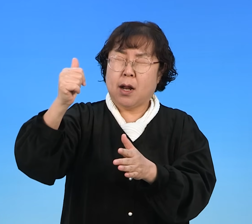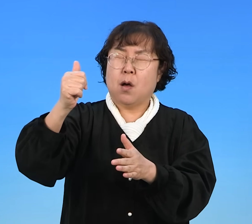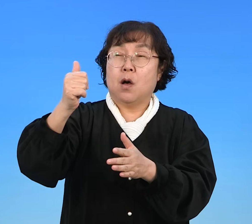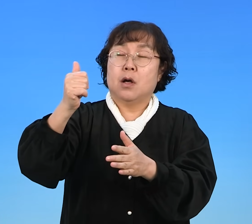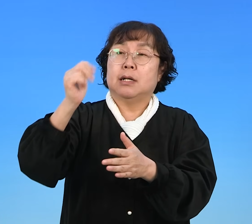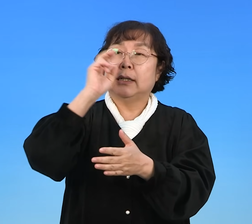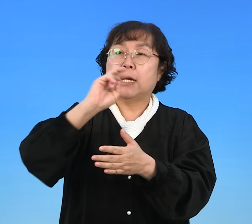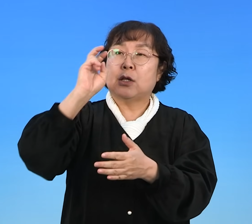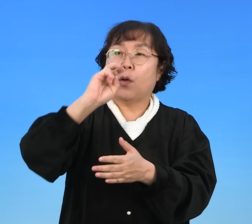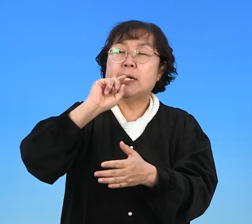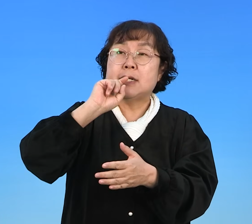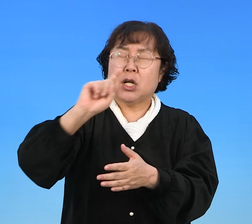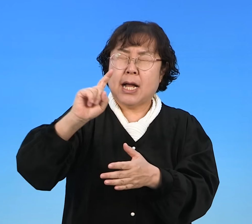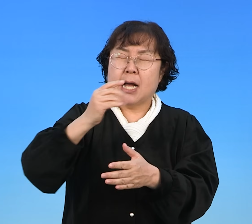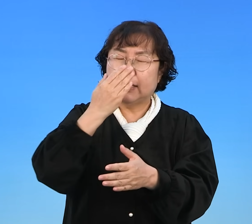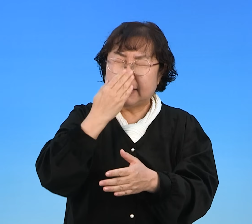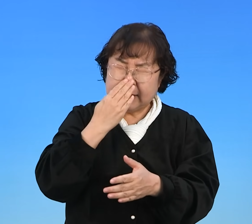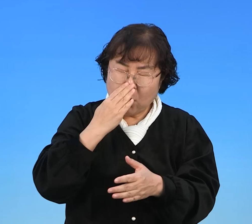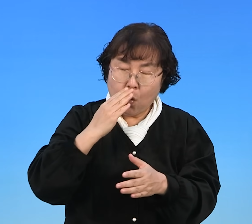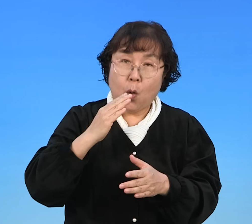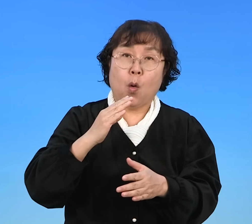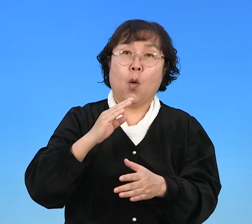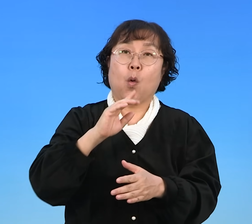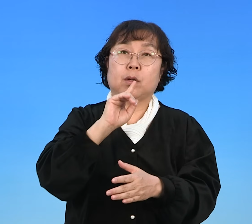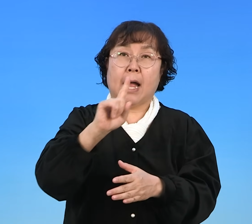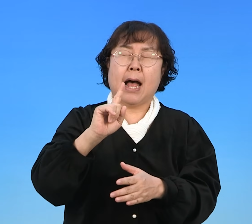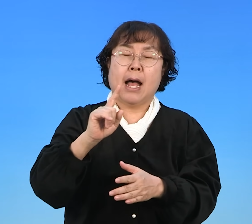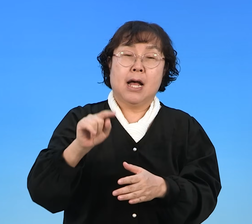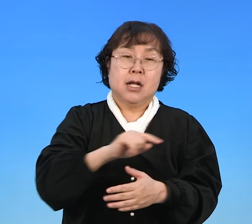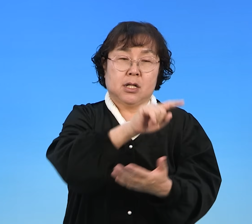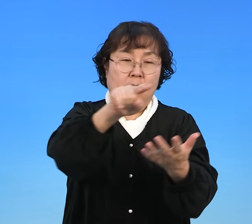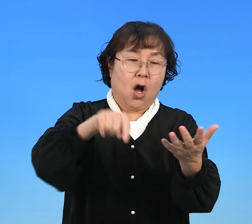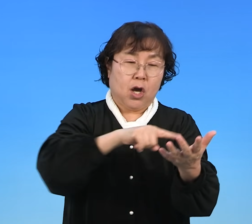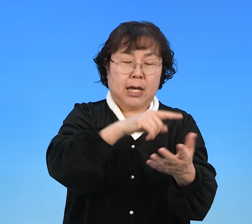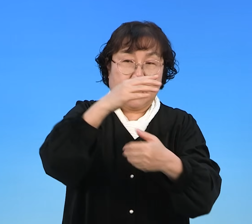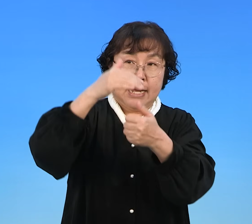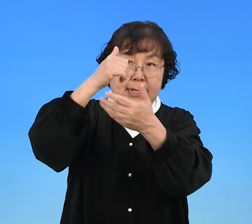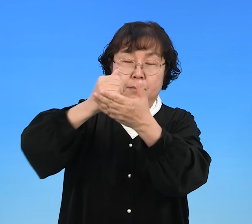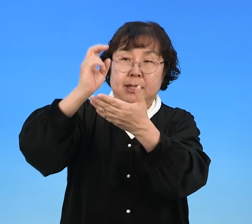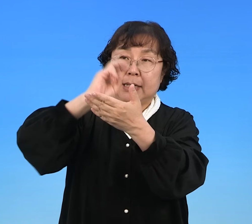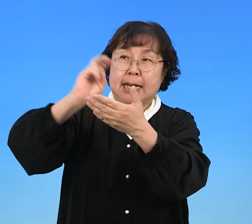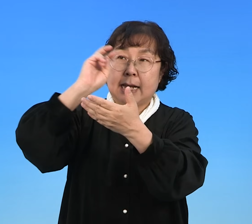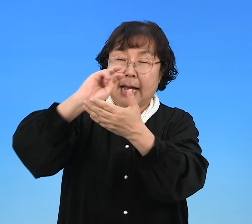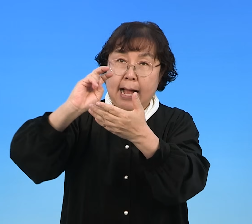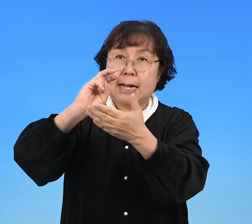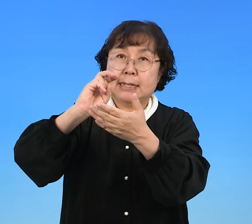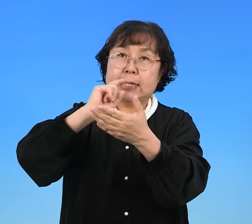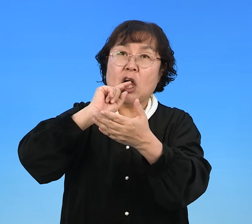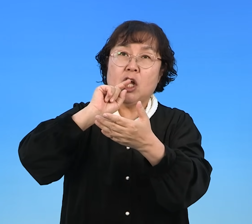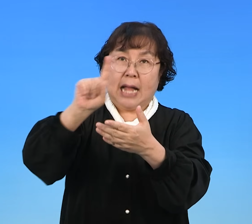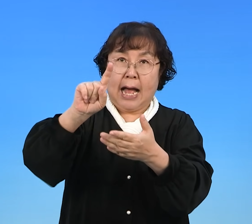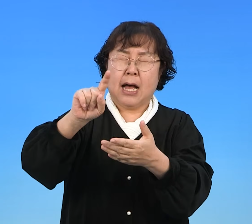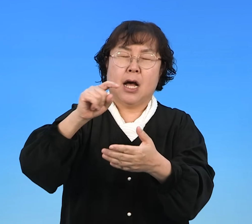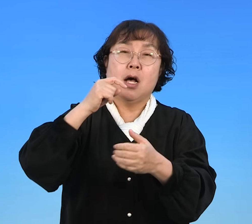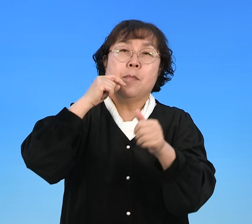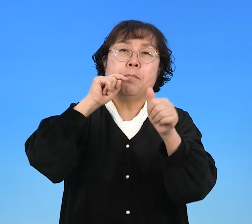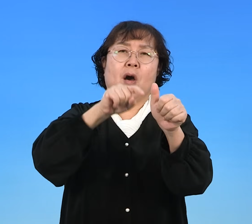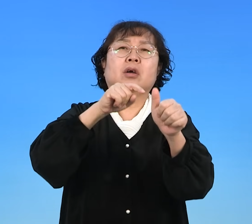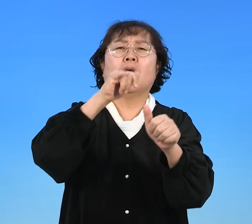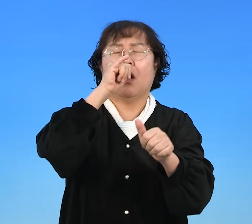여호와를 찬송할지어다. 시온아 너의 하나님을 찬양할지어다. 명령이에요.